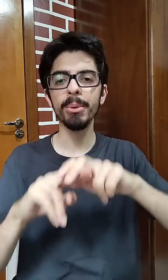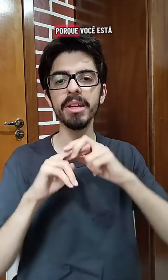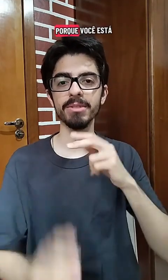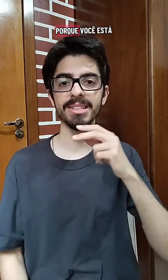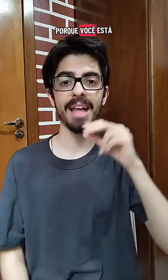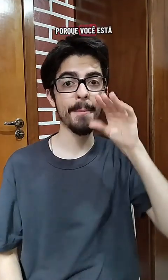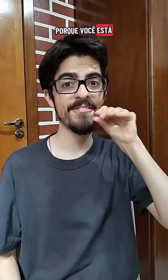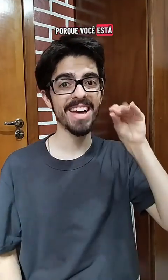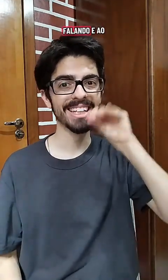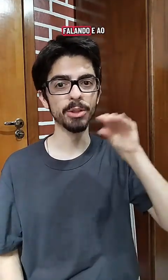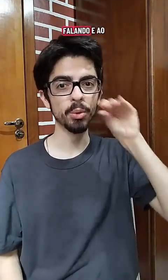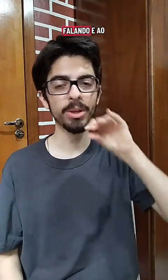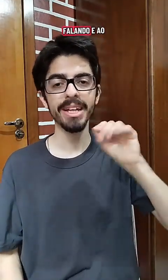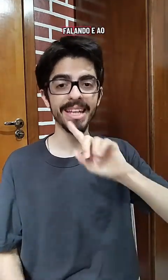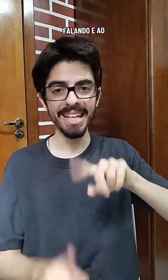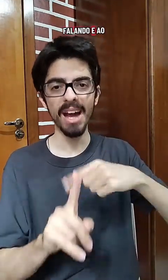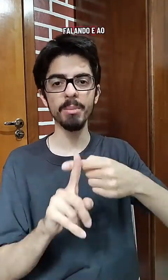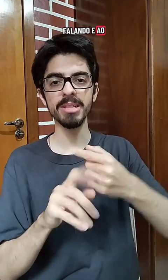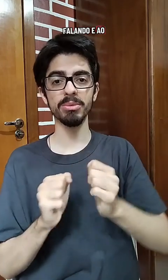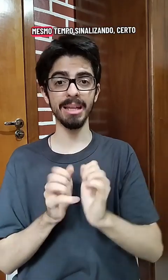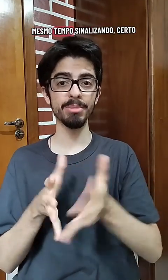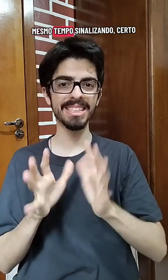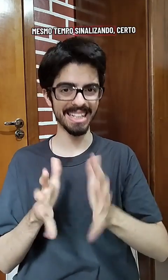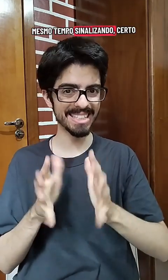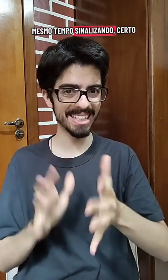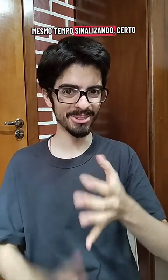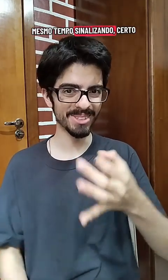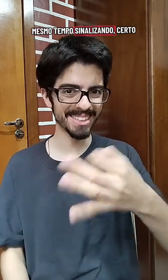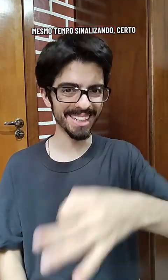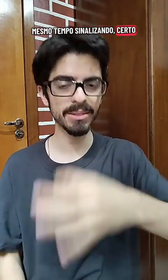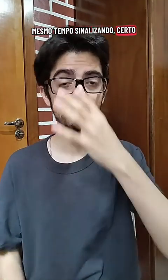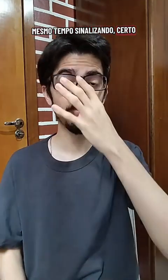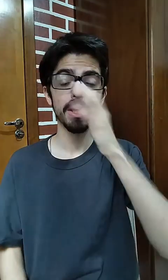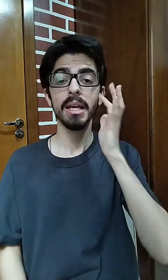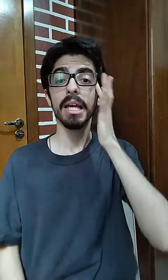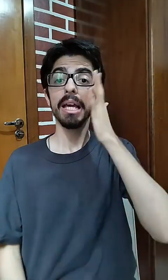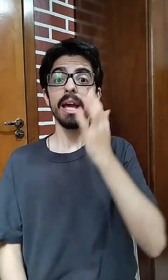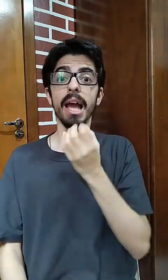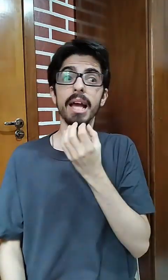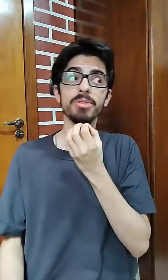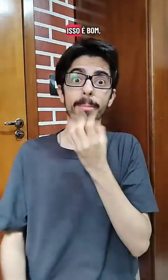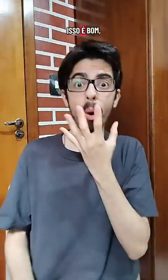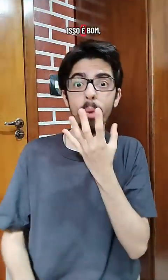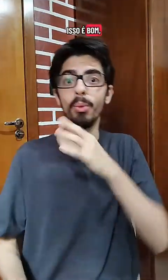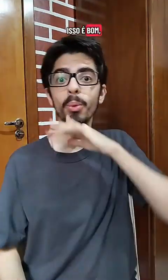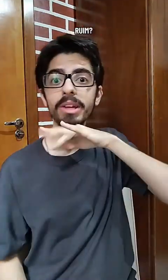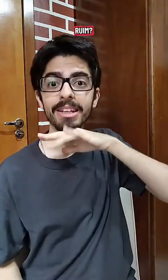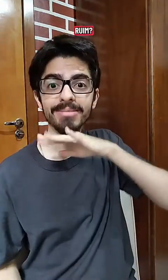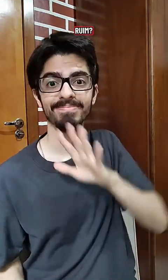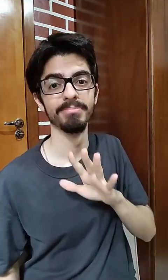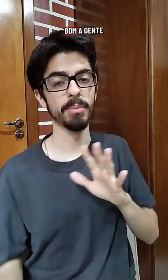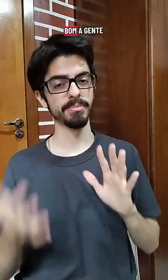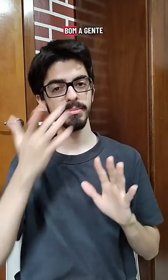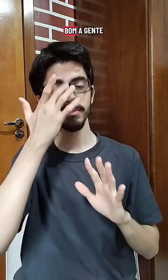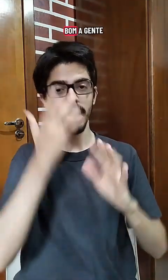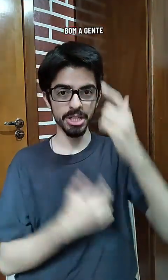Porque você está falando e ao mesmo tempo sinalizando, certo? Isso é bom? Ruim? Bom, a gente